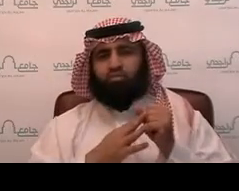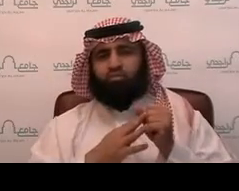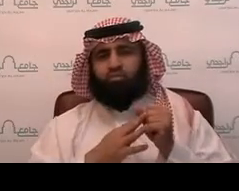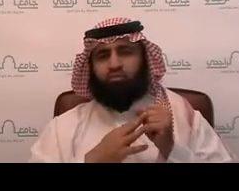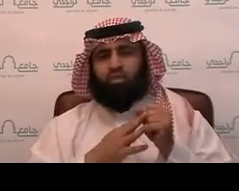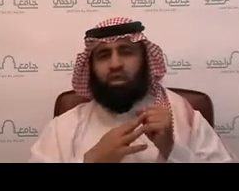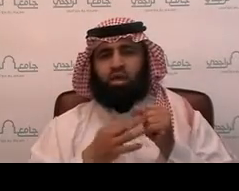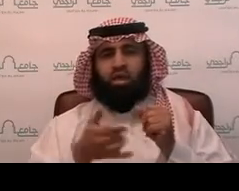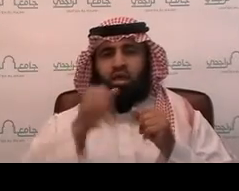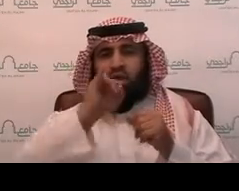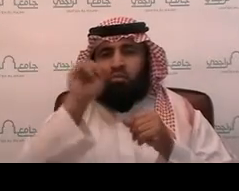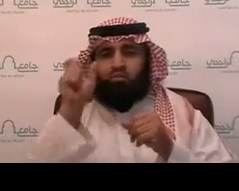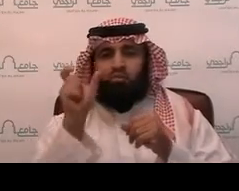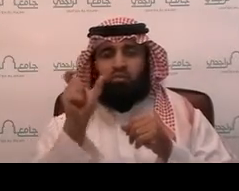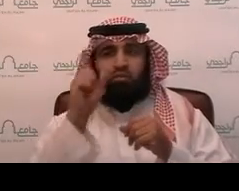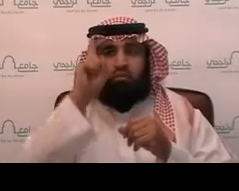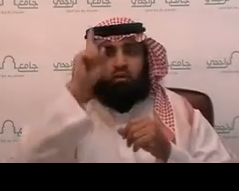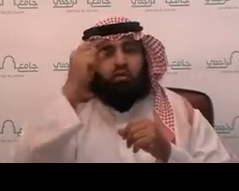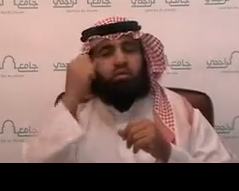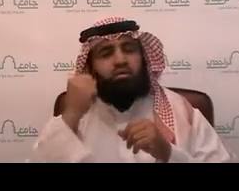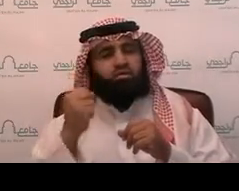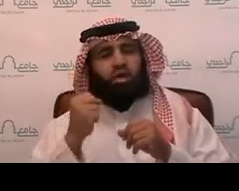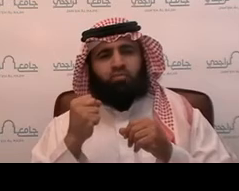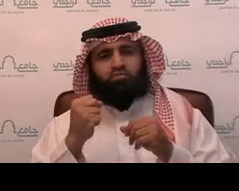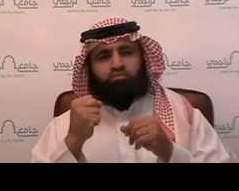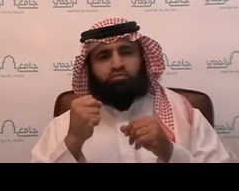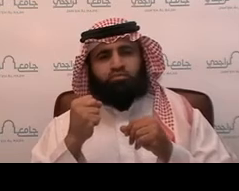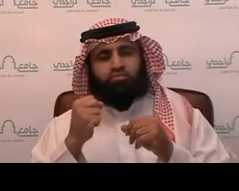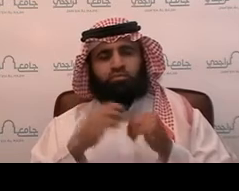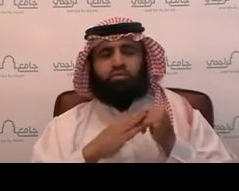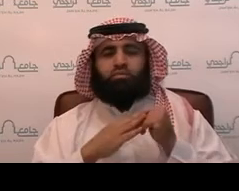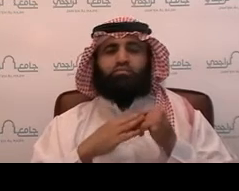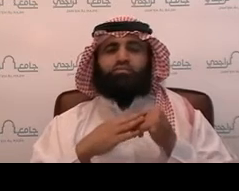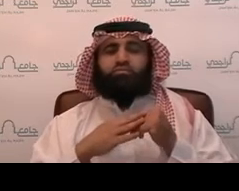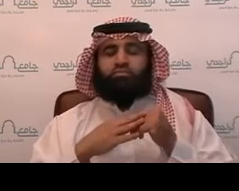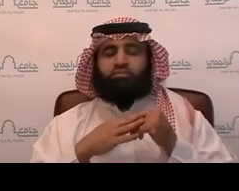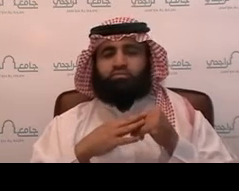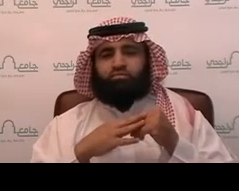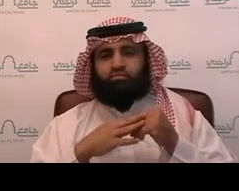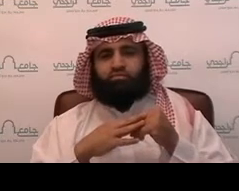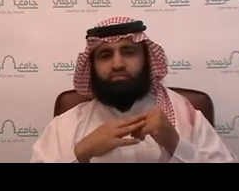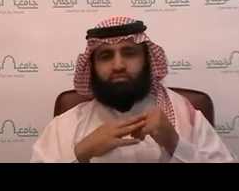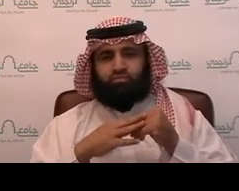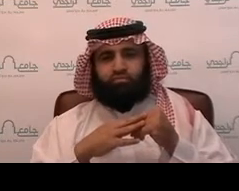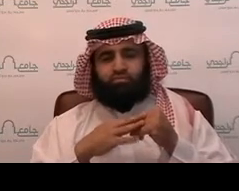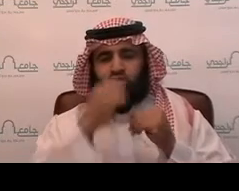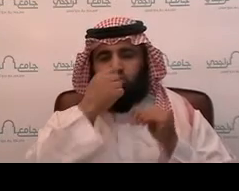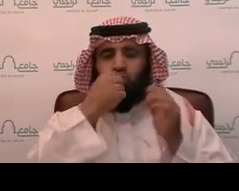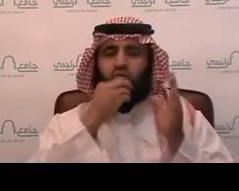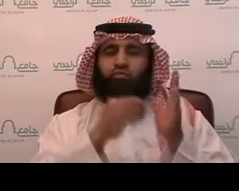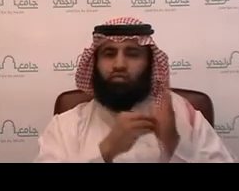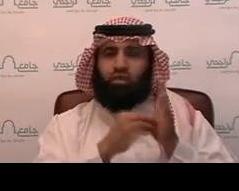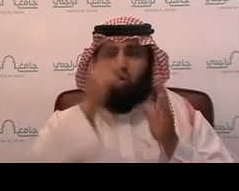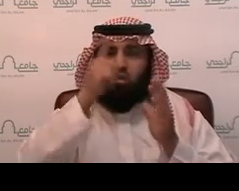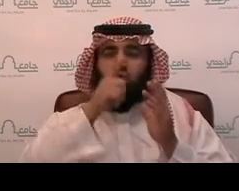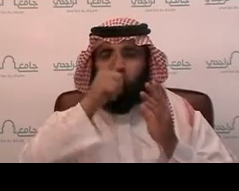فلا يأمن مكر الله إلا القوم الخاسرون. وقال جل وعلا: أفأمنوا أن